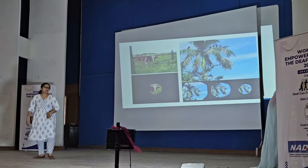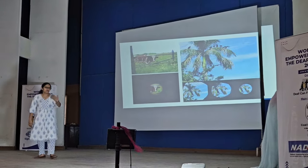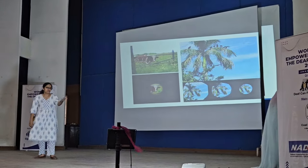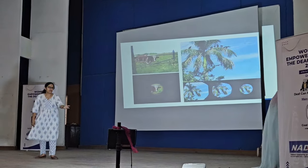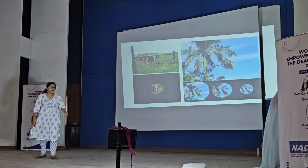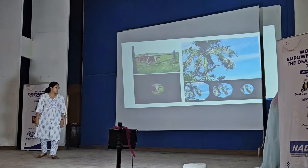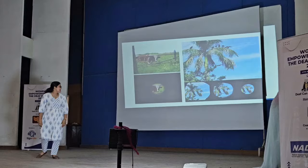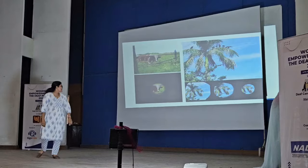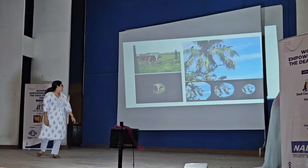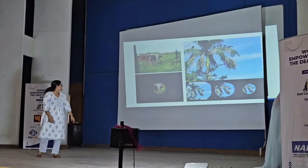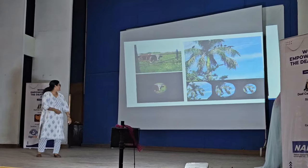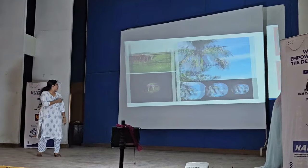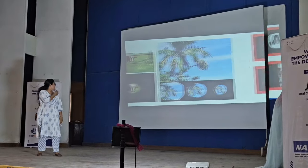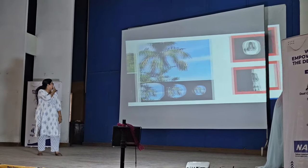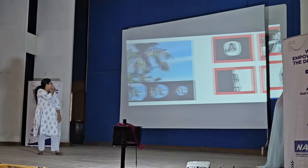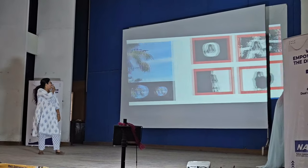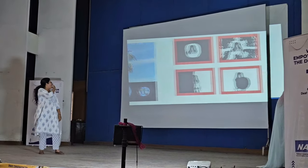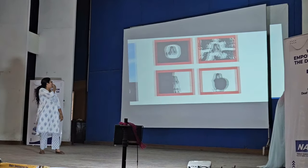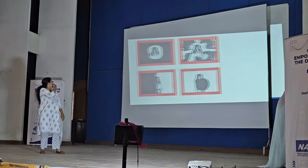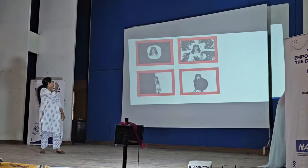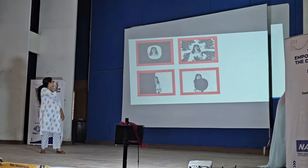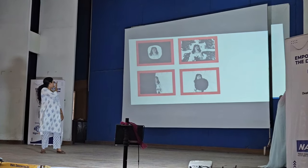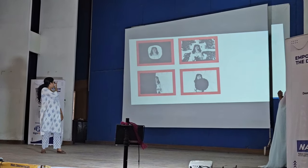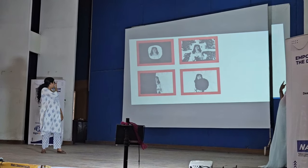अलग चीजें रहती हैं।